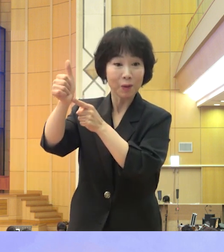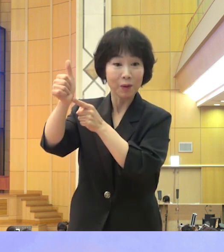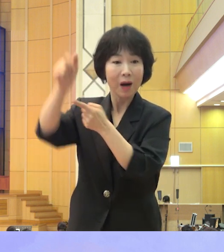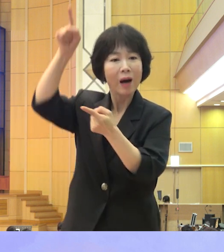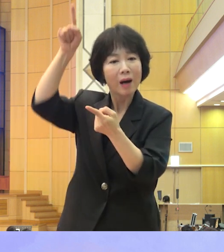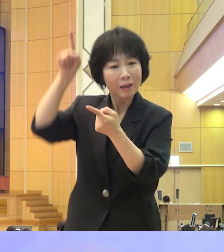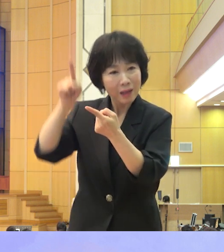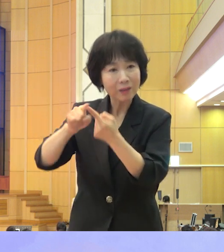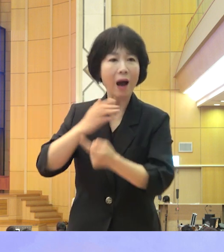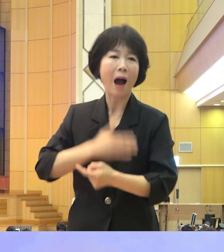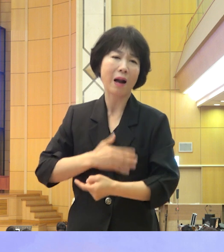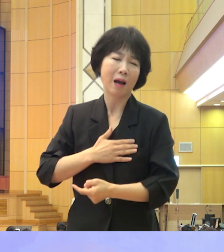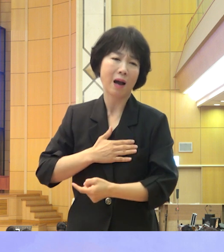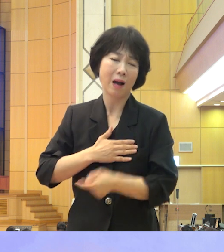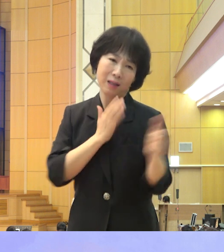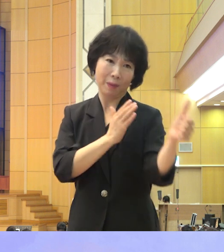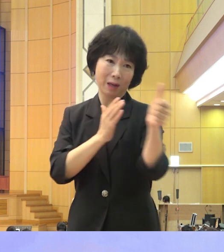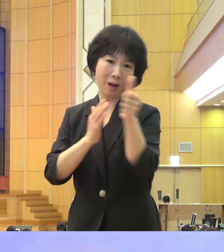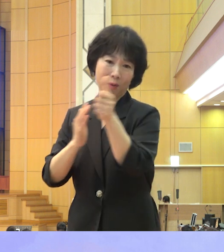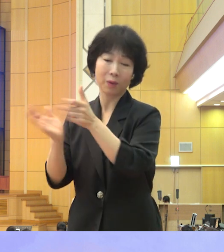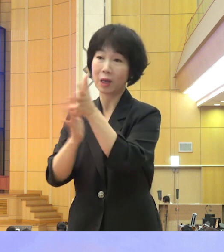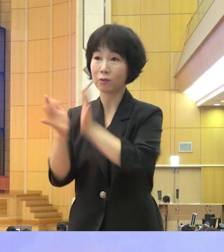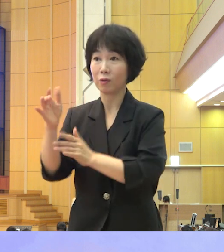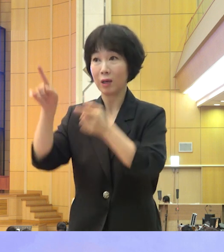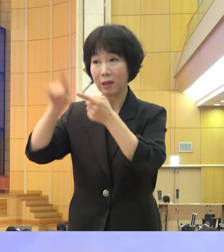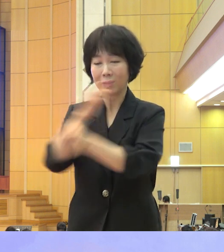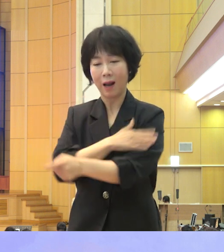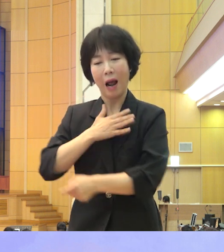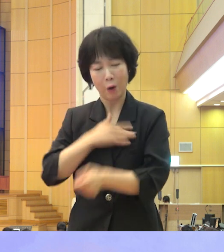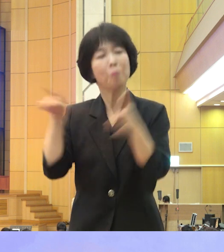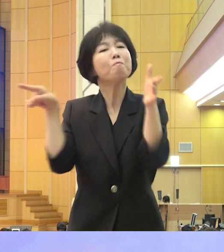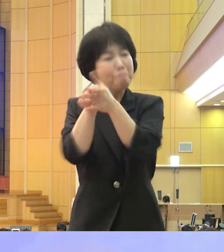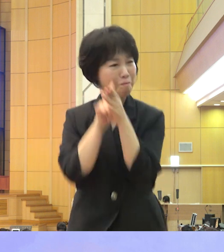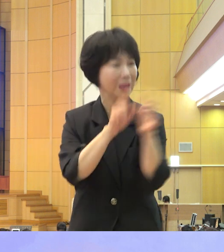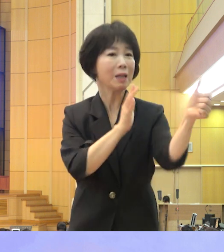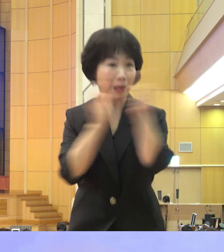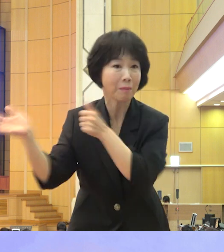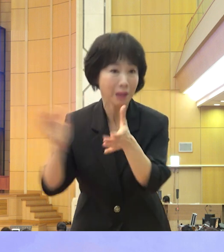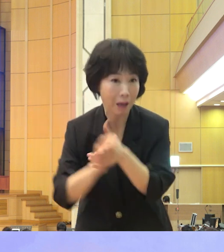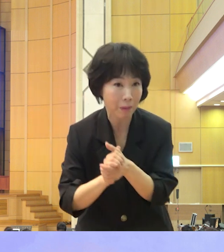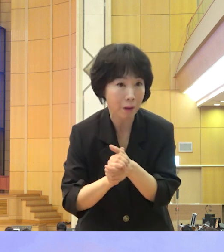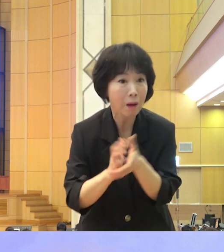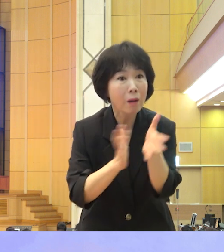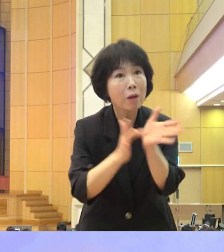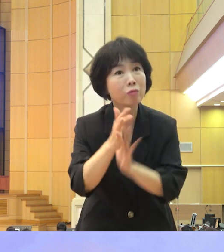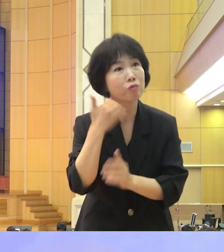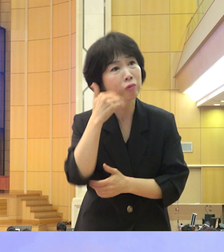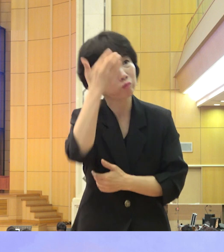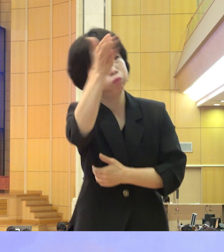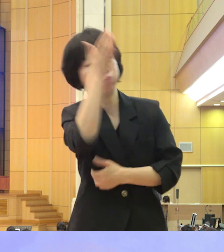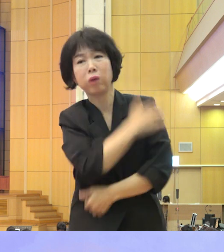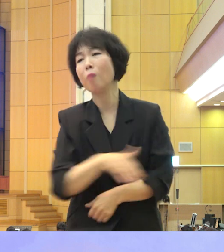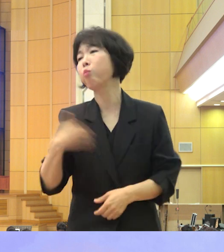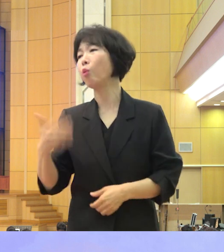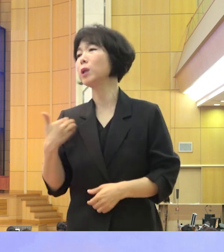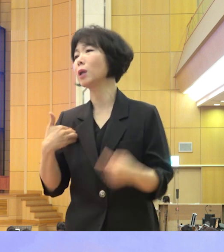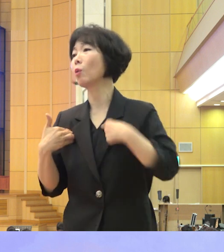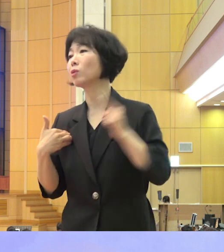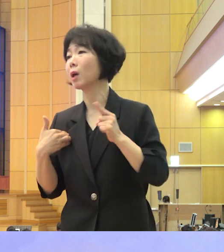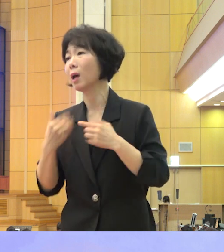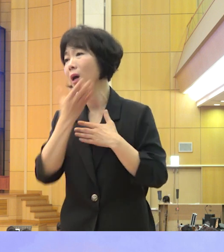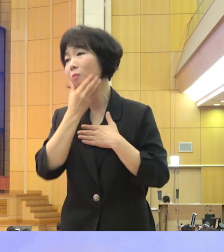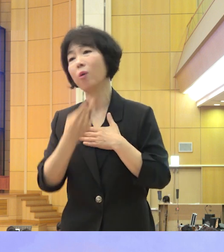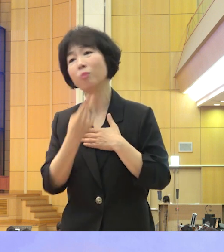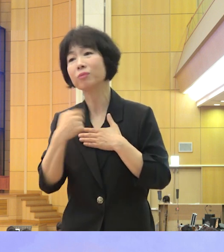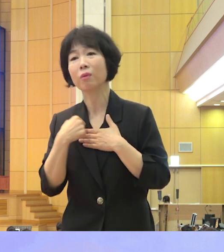그리스도를 아는 것, 믿는 것. 그리스도를 알아야 됩니다. 그리고 그리스도를 믿어야